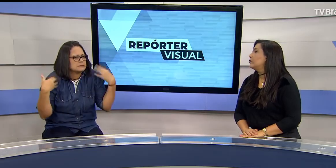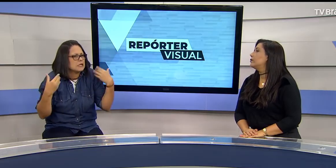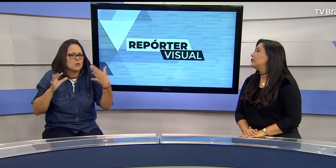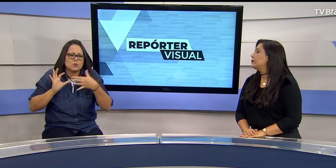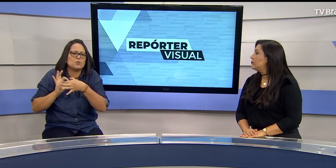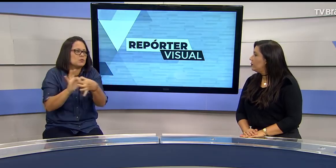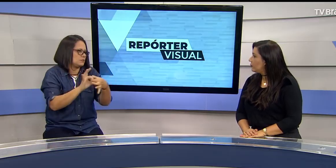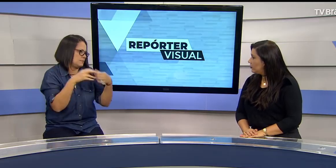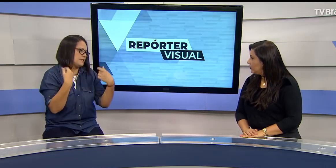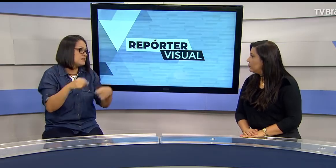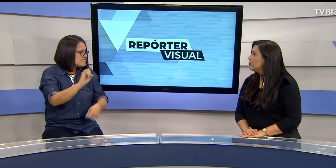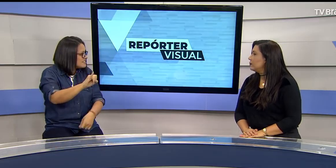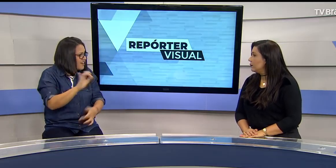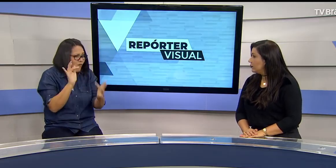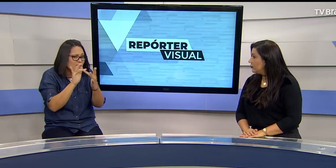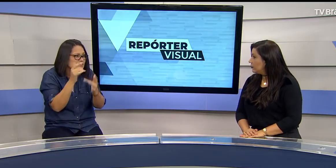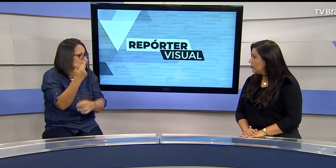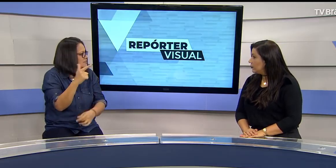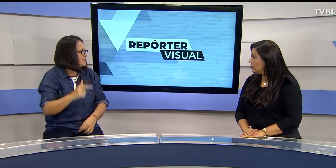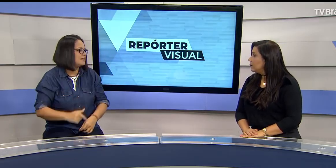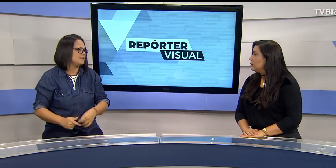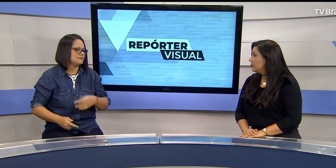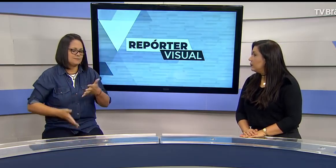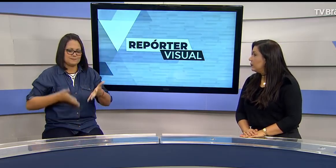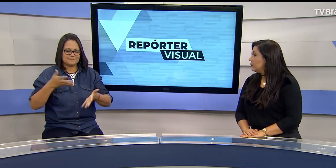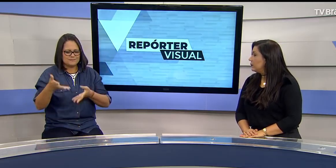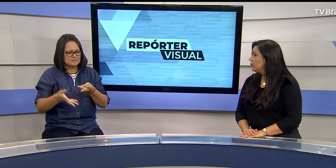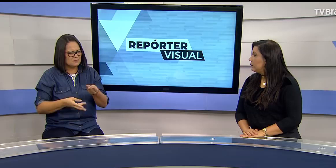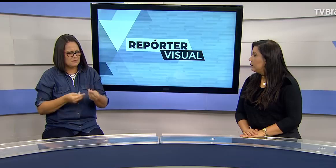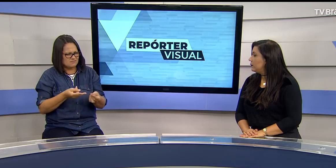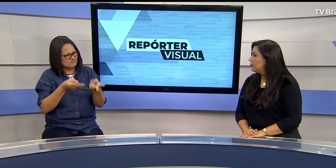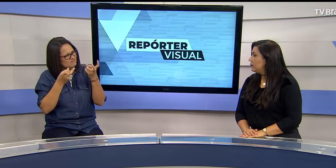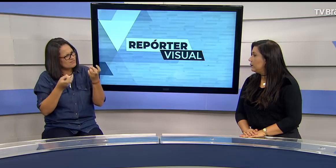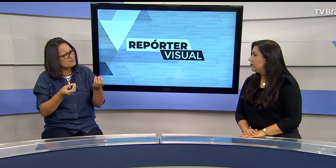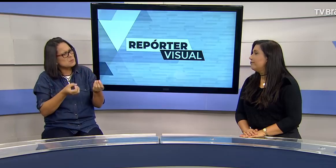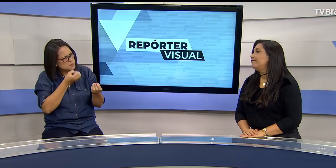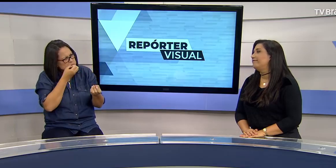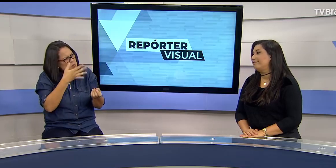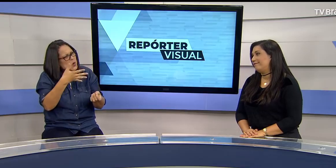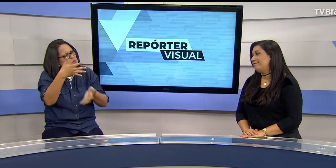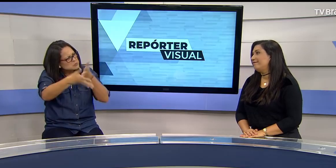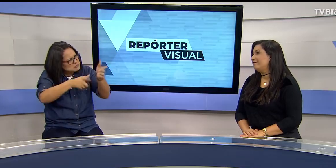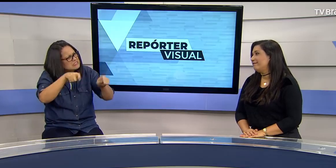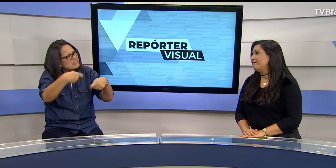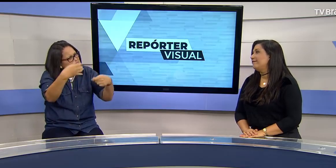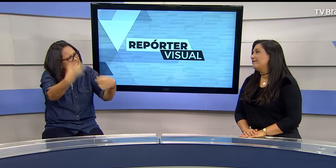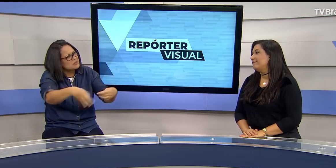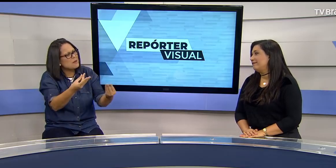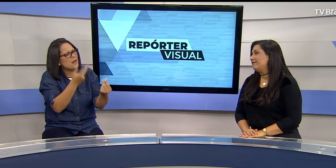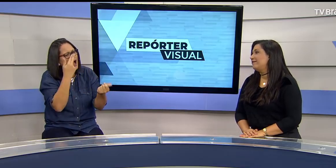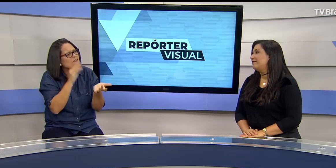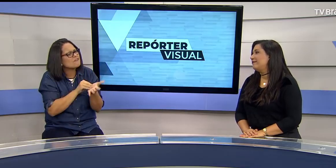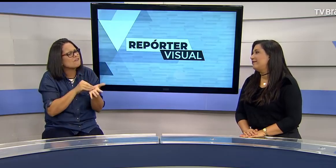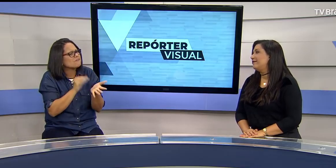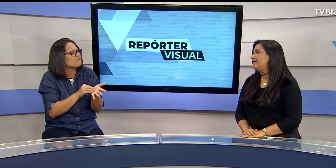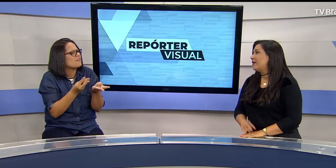mais do que a técnica. A execução correta de sinais sem marcas de convivência com surdos cria discursos frios, mecânicos.